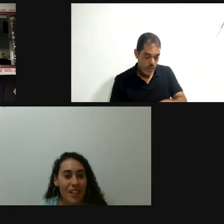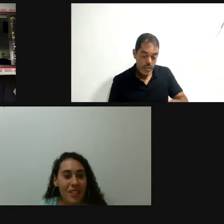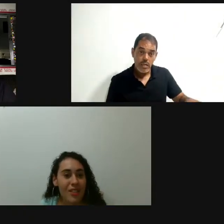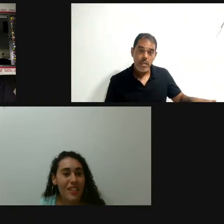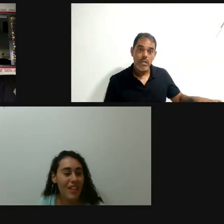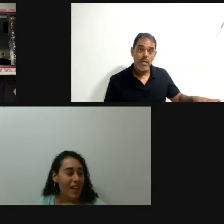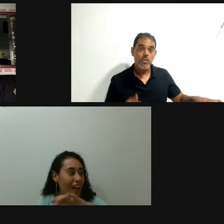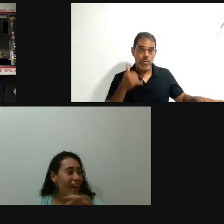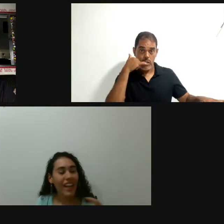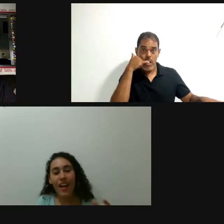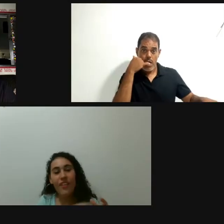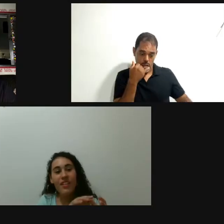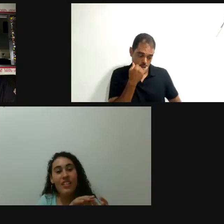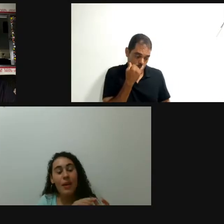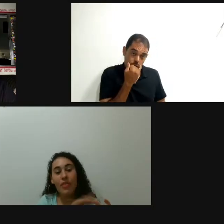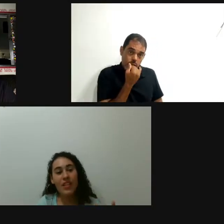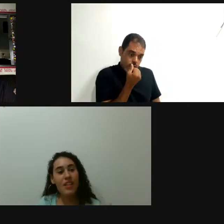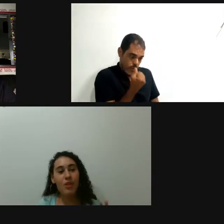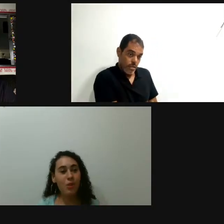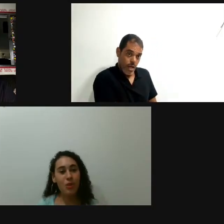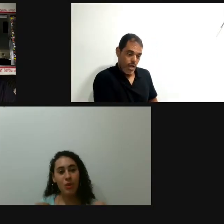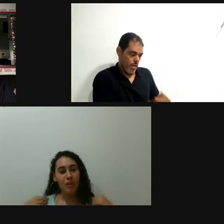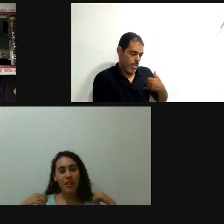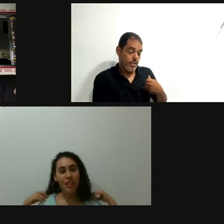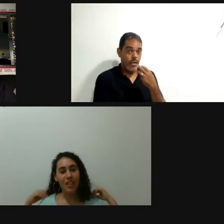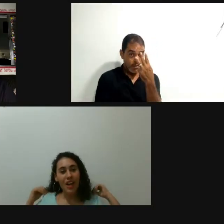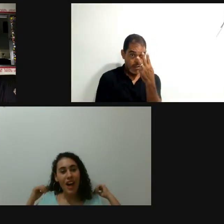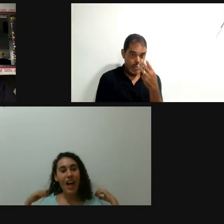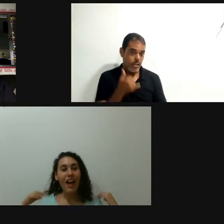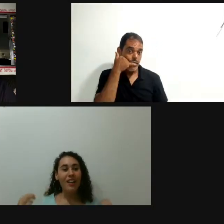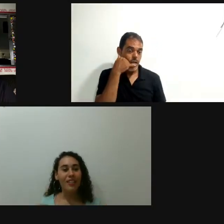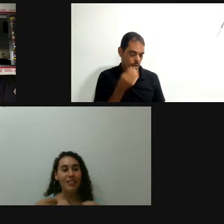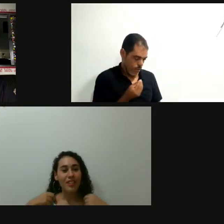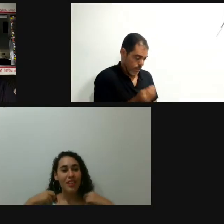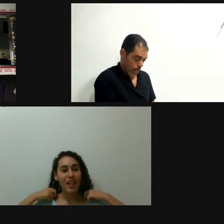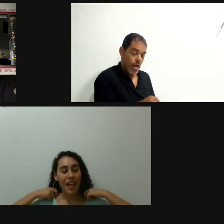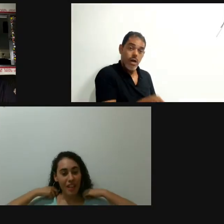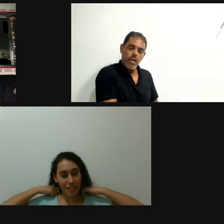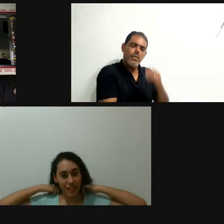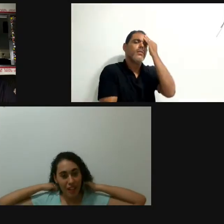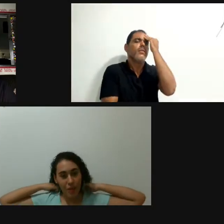3 anos, ela sabe fazer tudo.